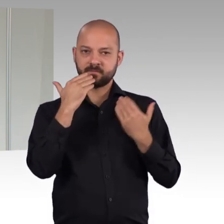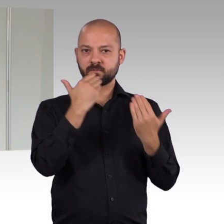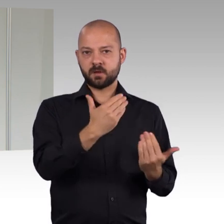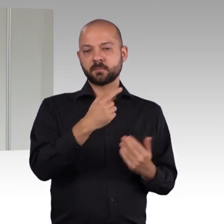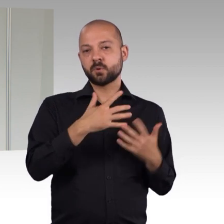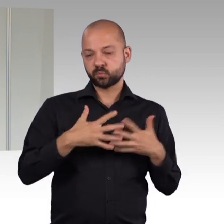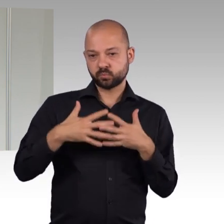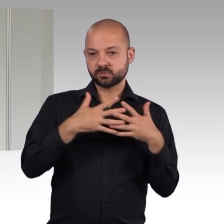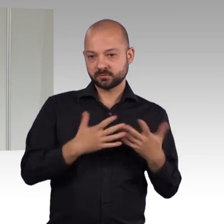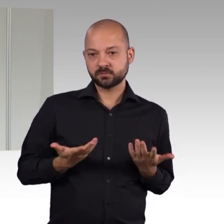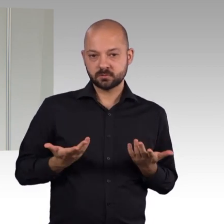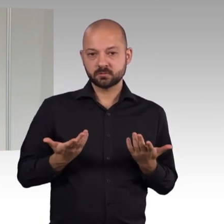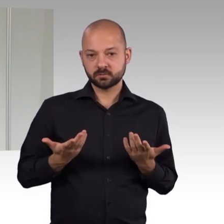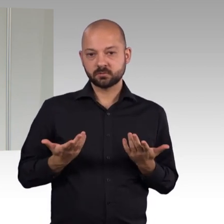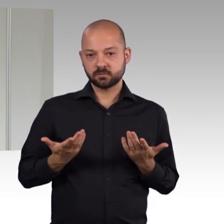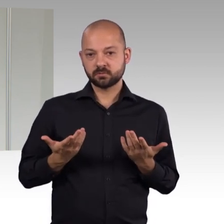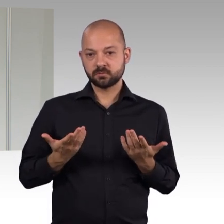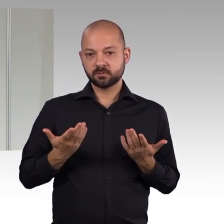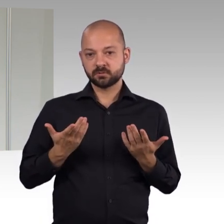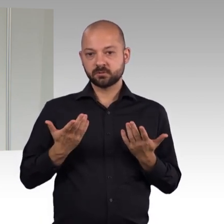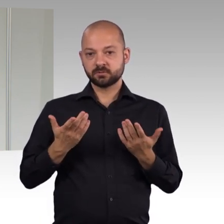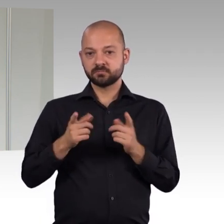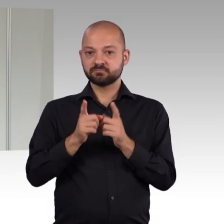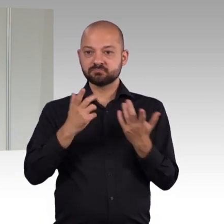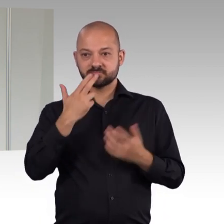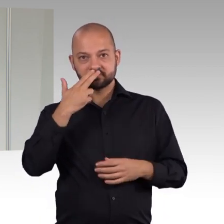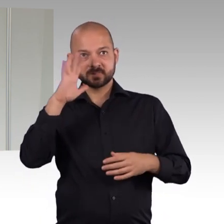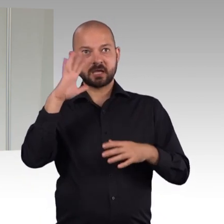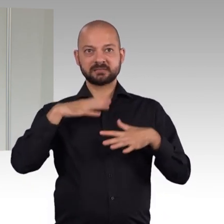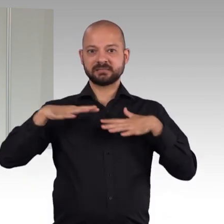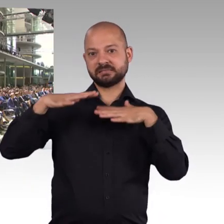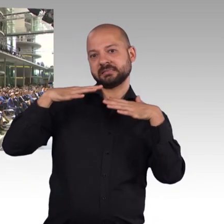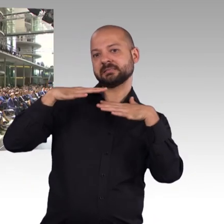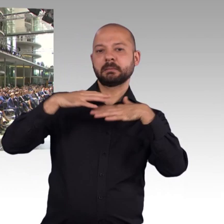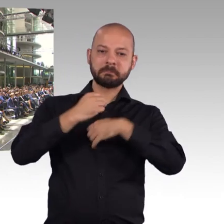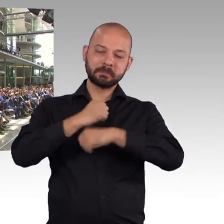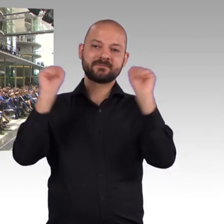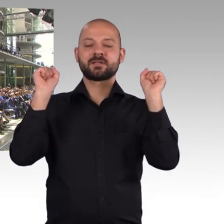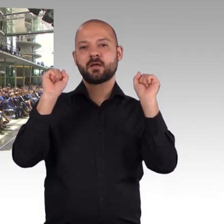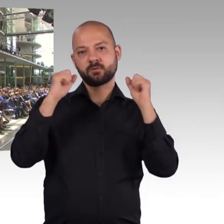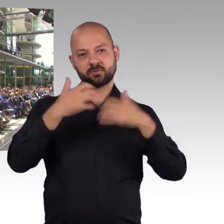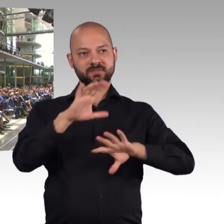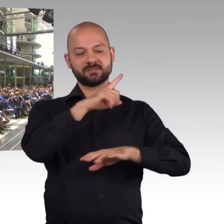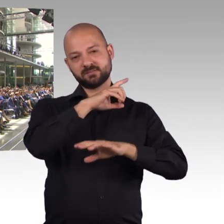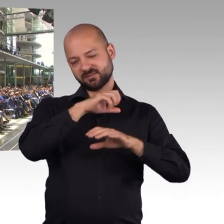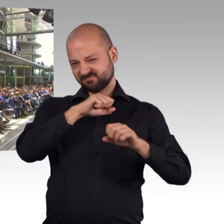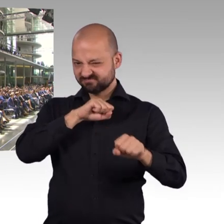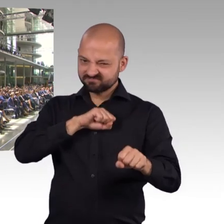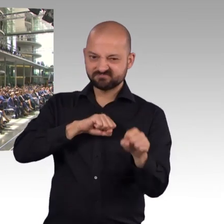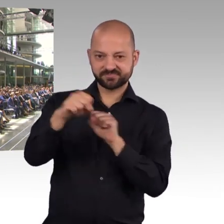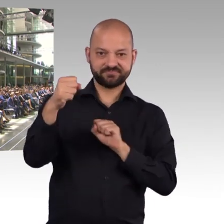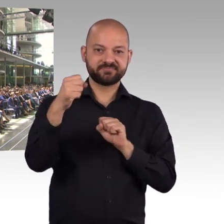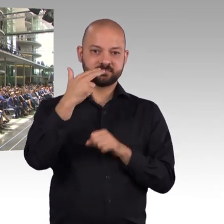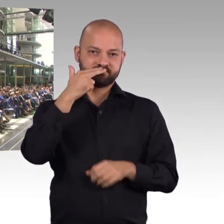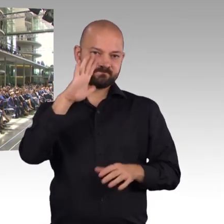amerikanische Unterstützung war vielleicht sogar etwas stärker als die französische, die englische zu damaliger Zeit. Wir sollten aus der Mitte dieses